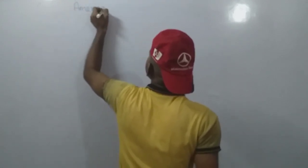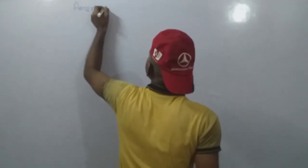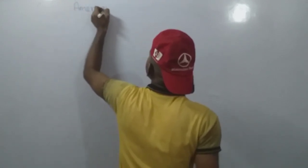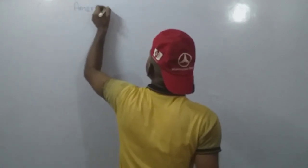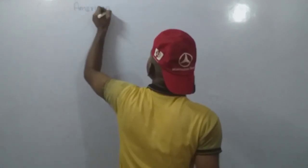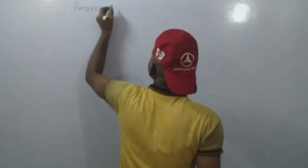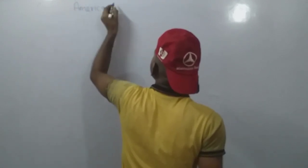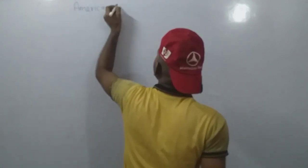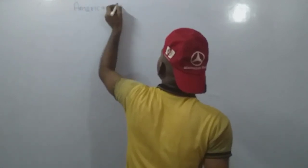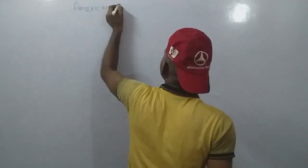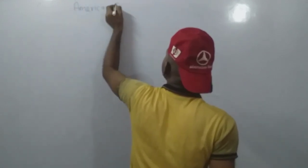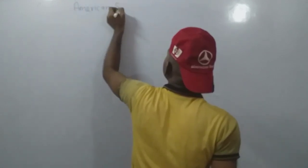अमेरिकन